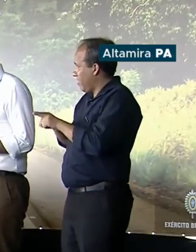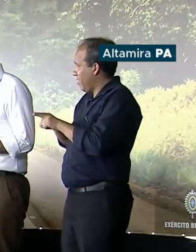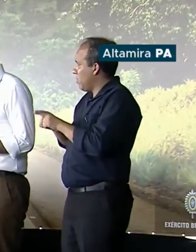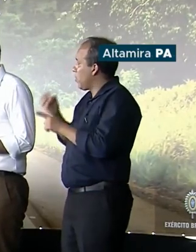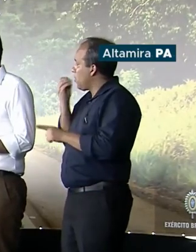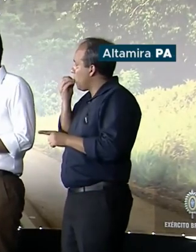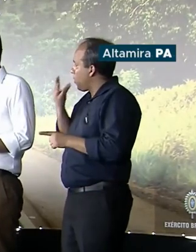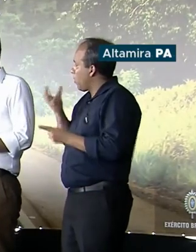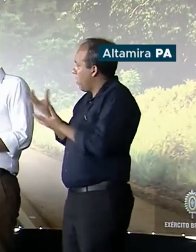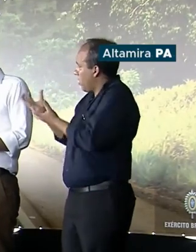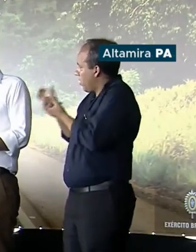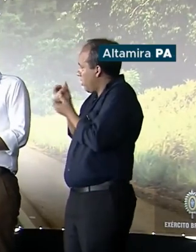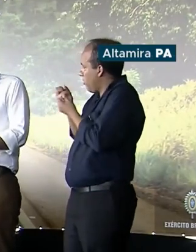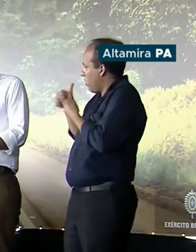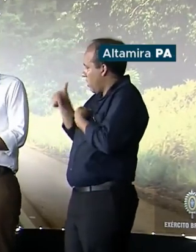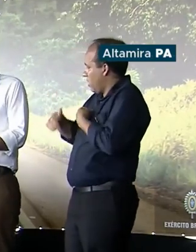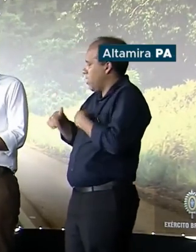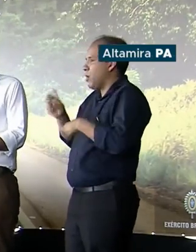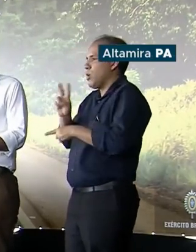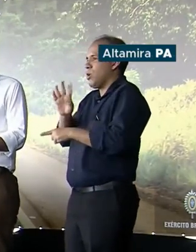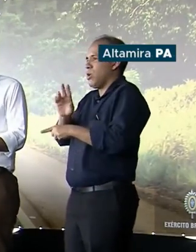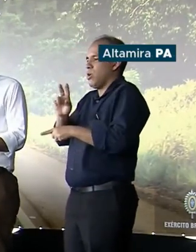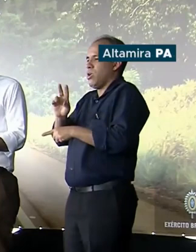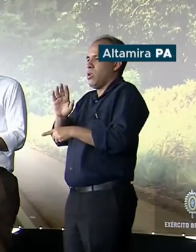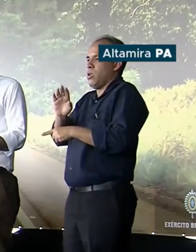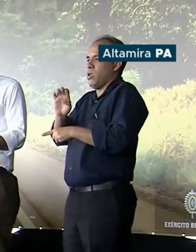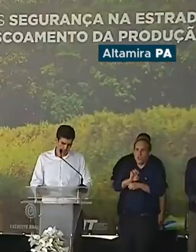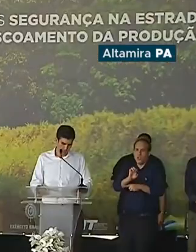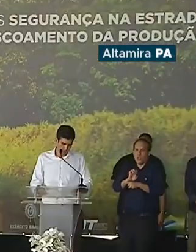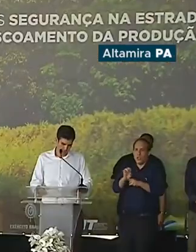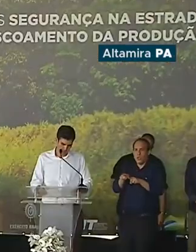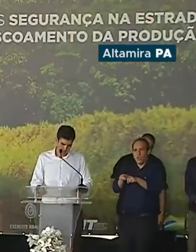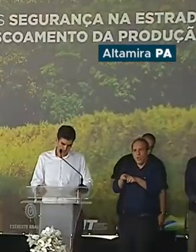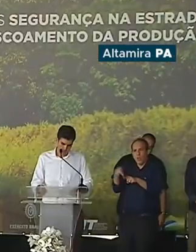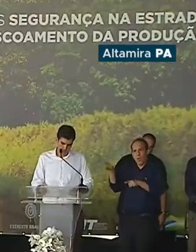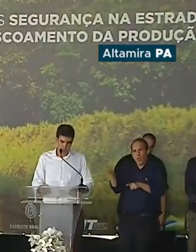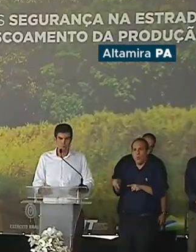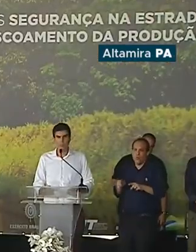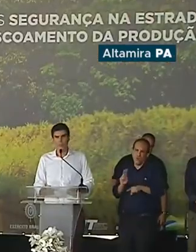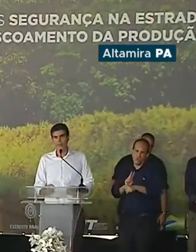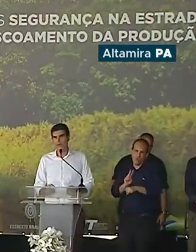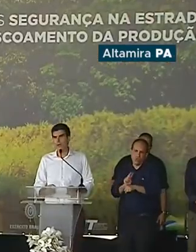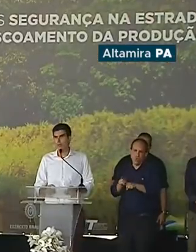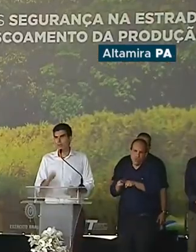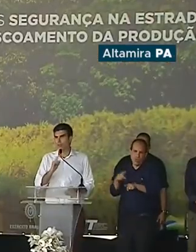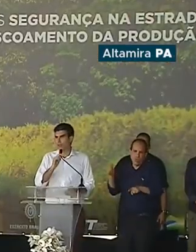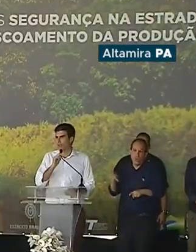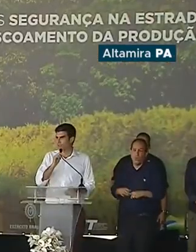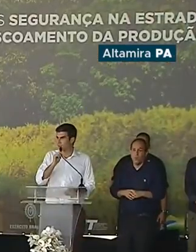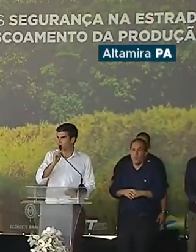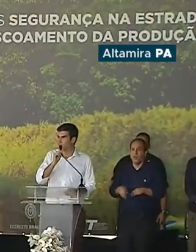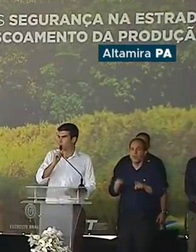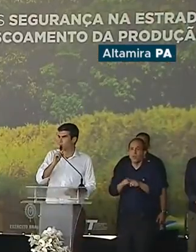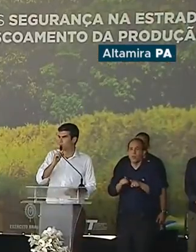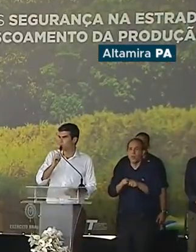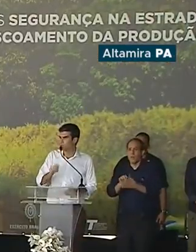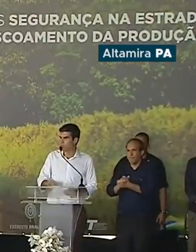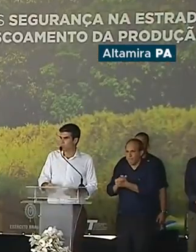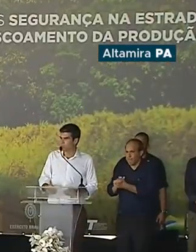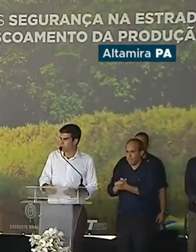poder receber este Estado irmão em nosso território. Cumprimentar o ministro